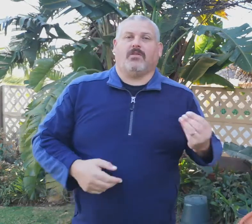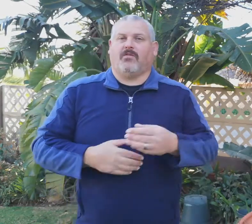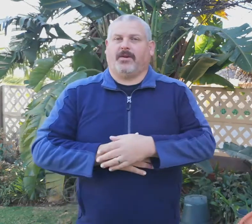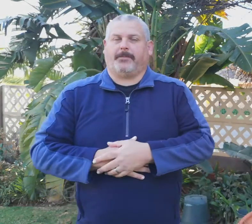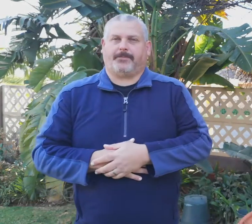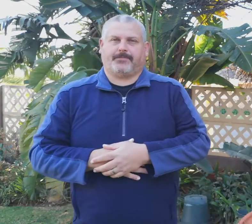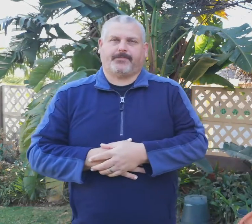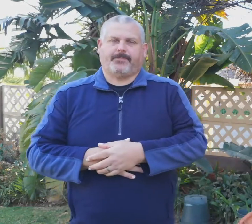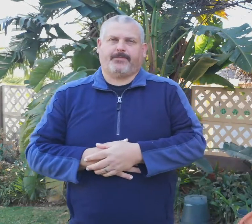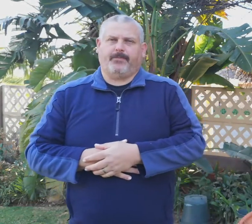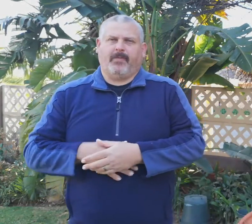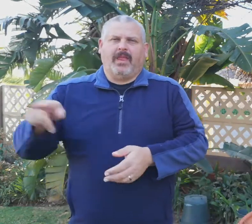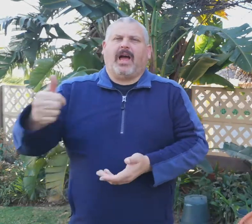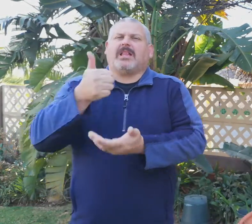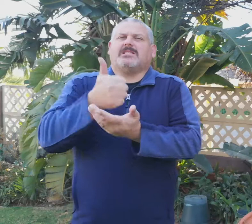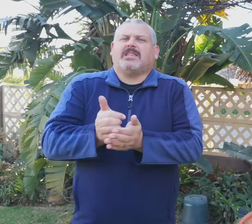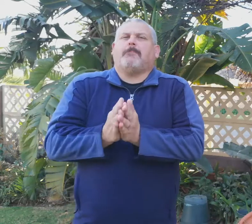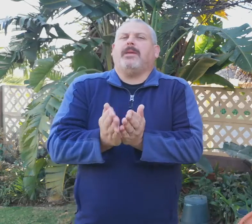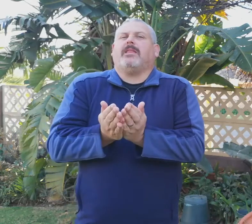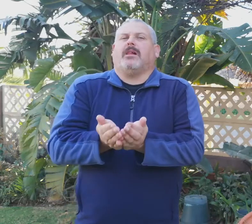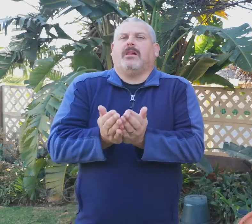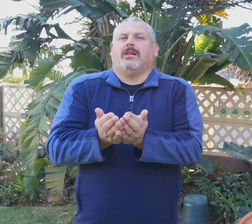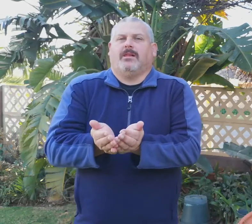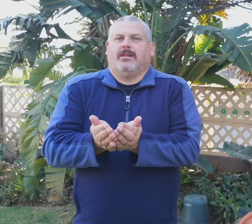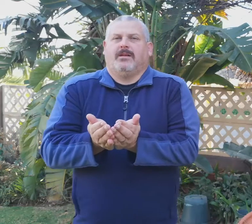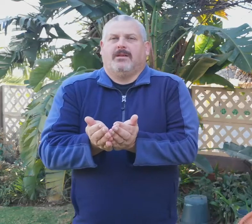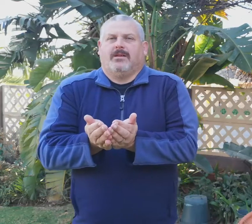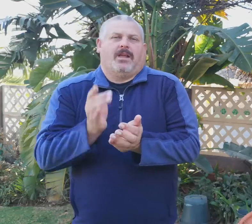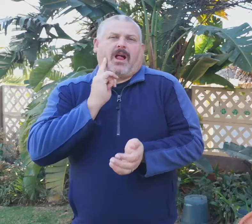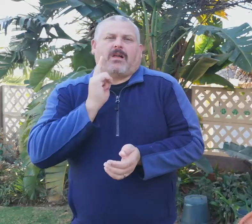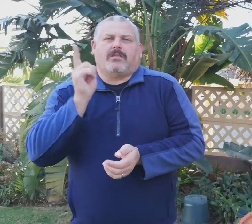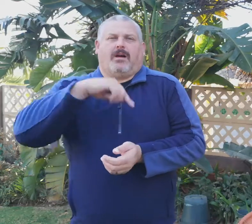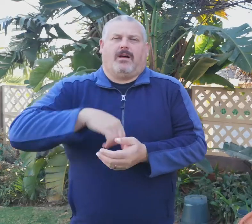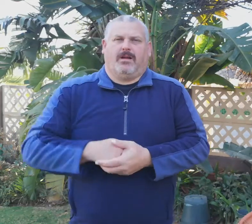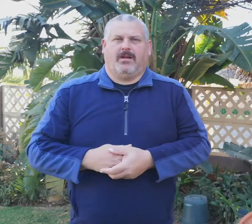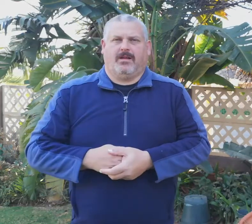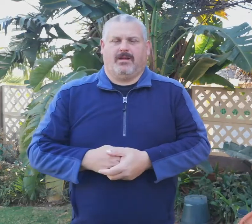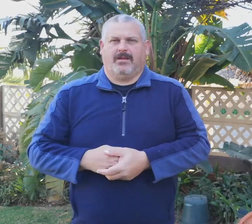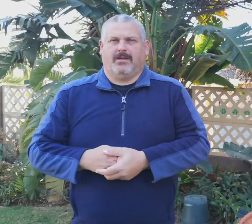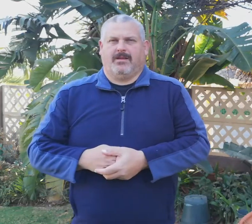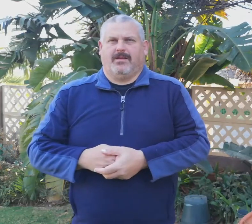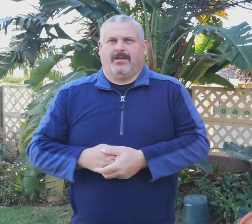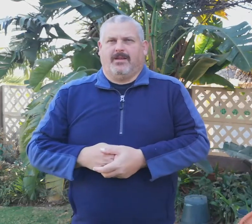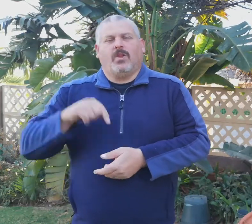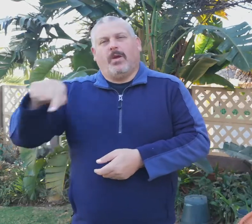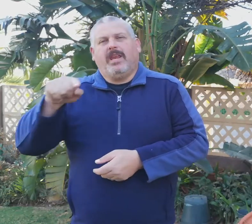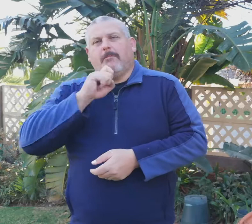af. Hy het gesit in bede. Elke dag. Nou, hierdie